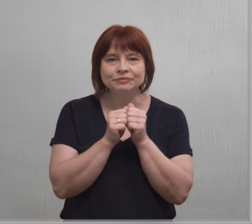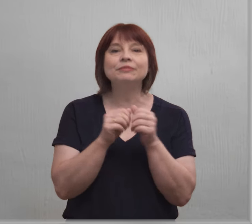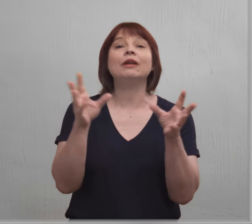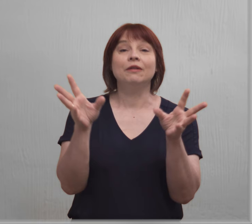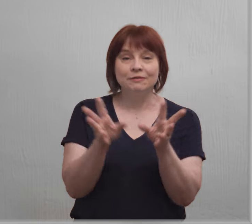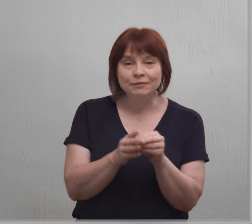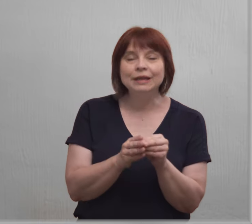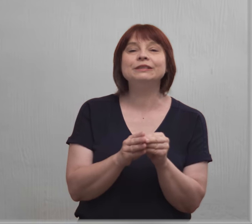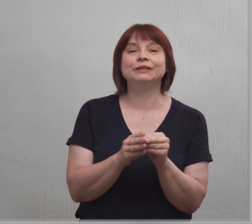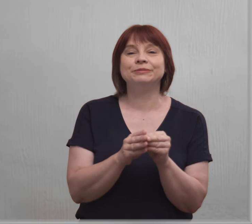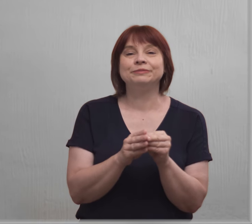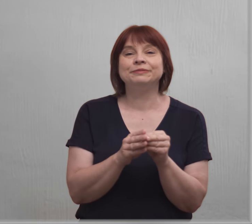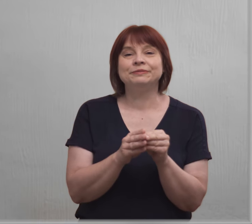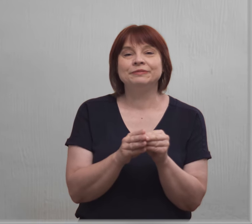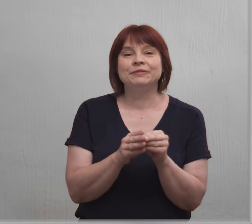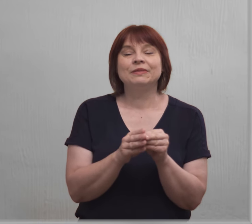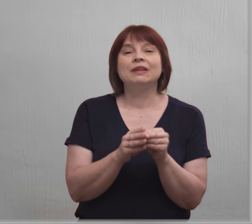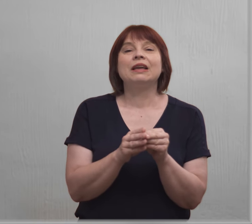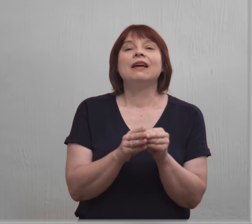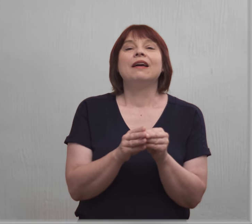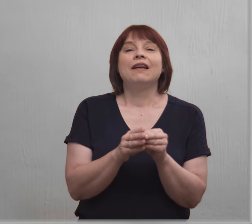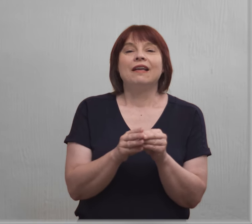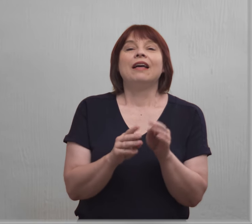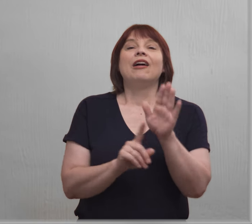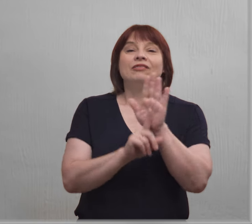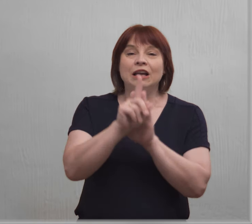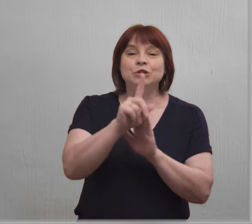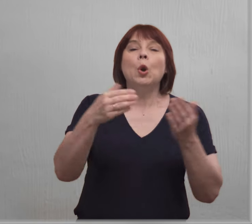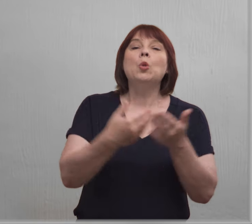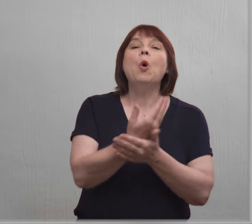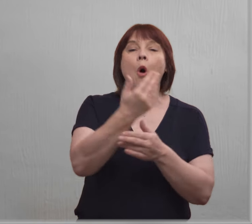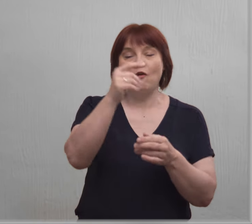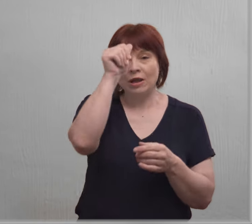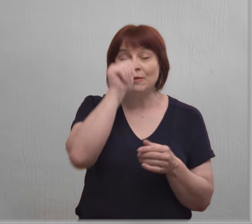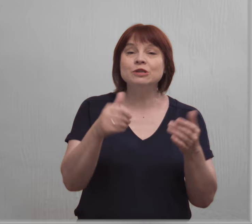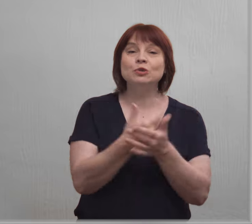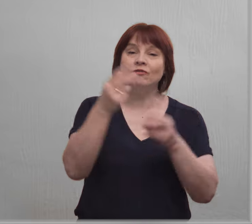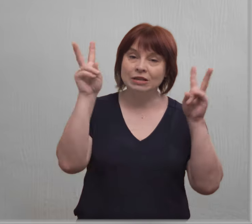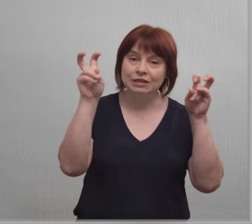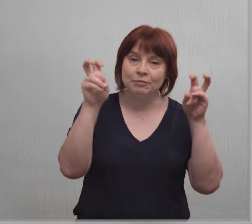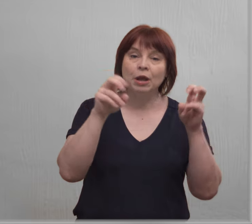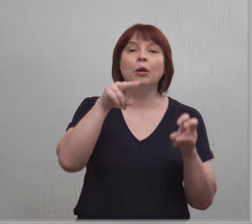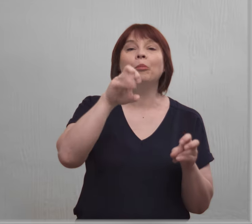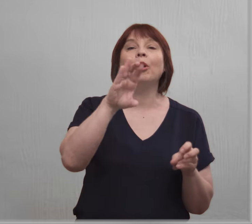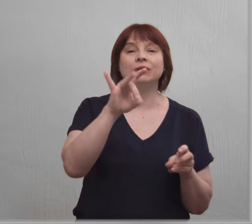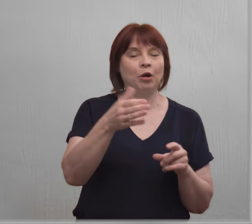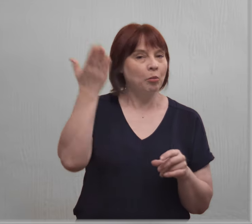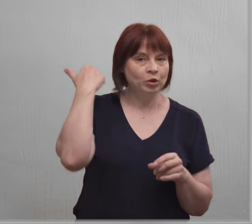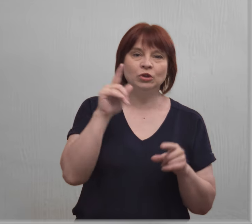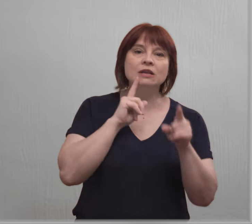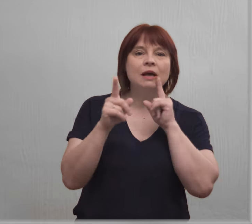моими братьями, мы на самом деле вошли в новый месяц, новую тему. И как пастор Петр в прошлом